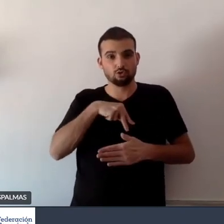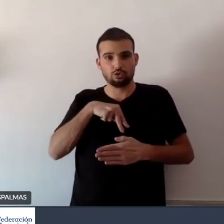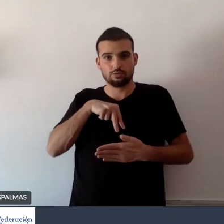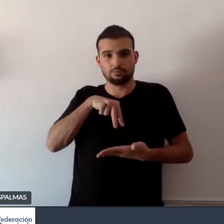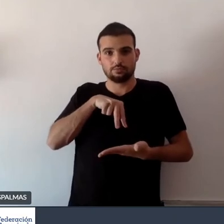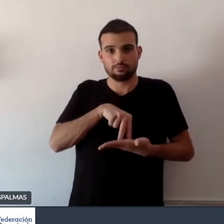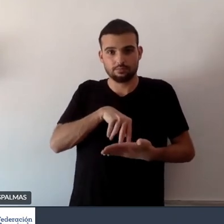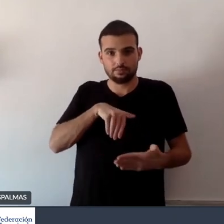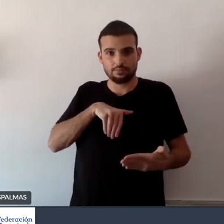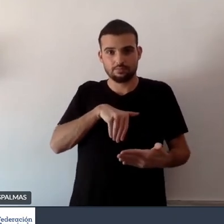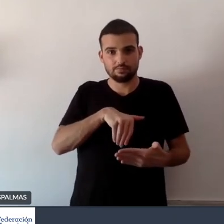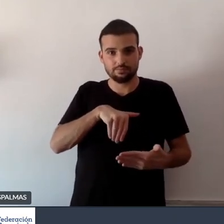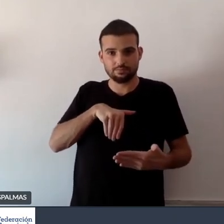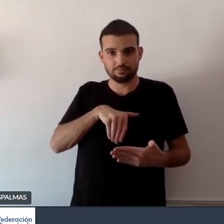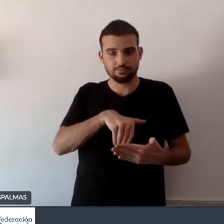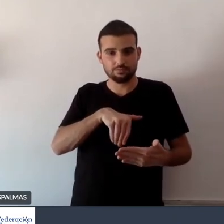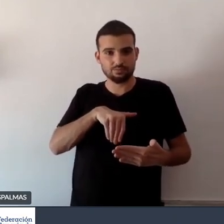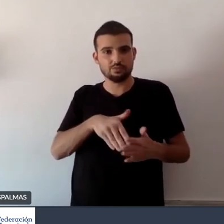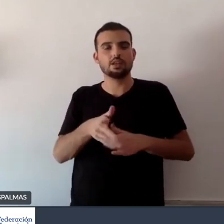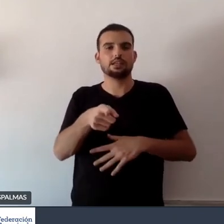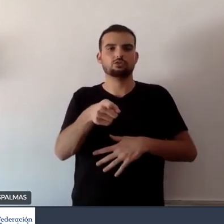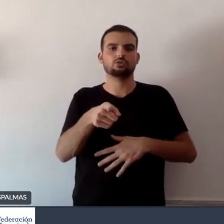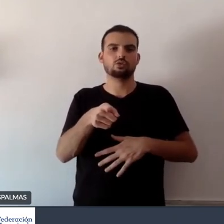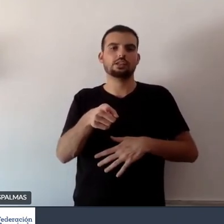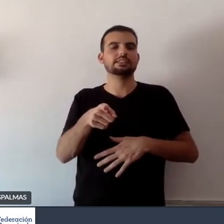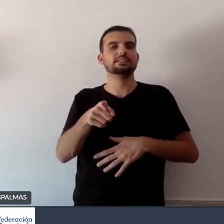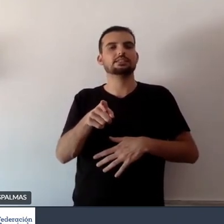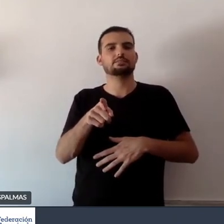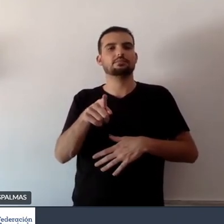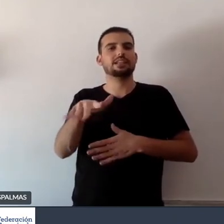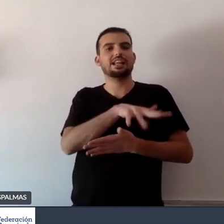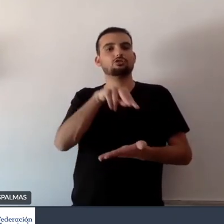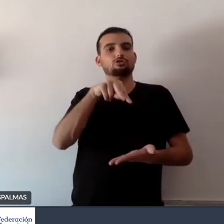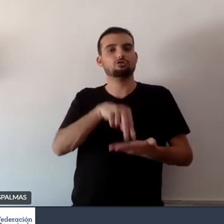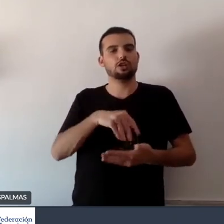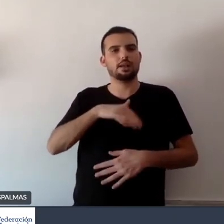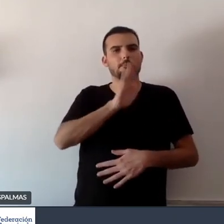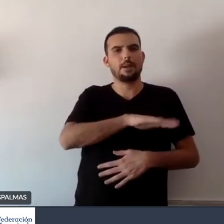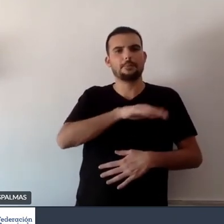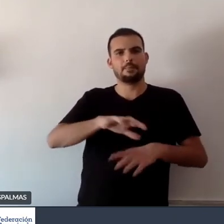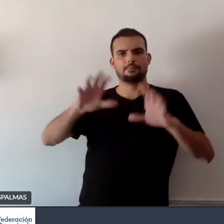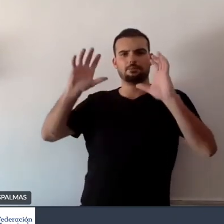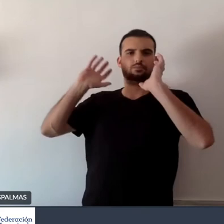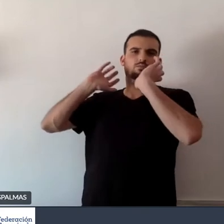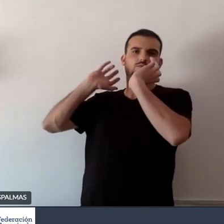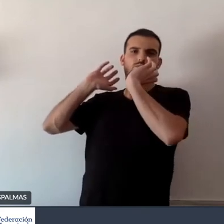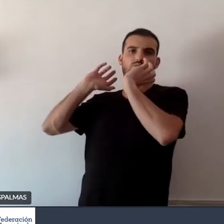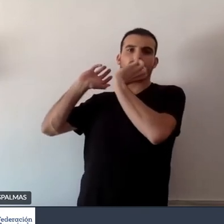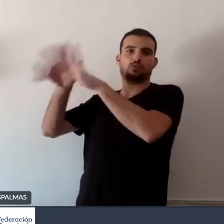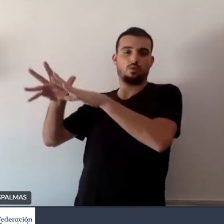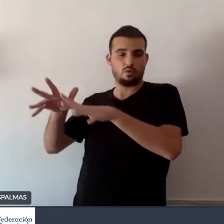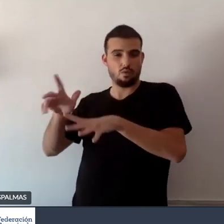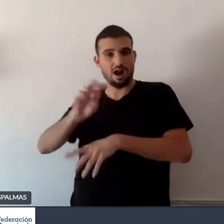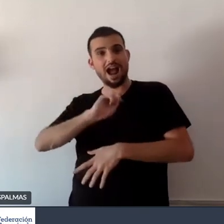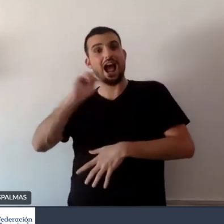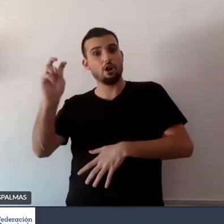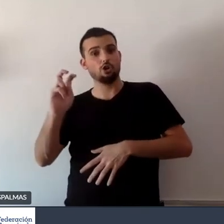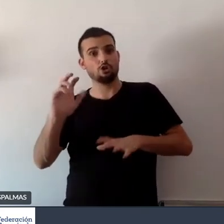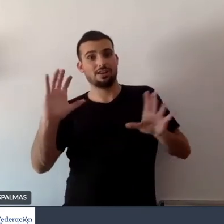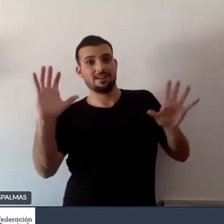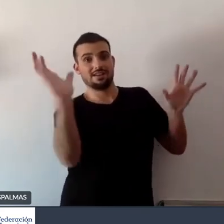cerca del tablero, donde sería el punto de lanzarle el alley-oop al jugador que va a saltar y va a